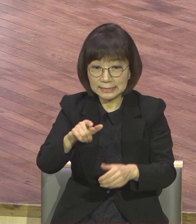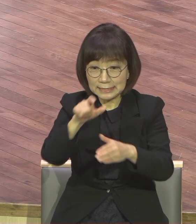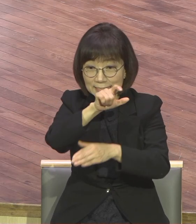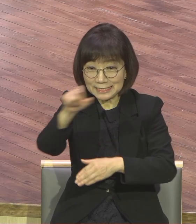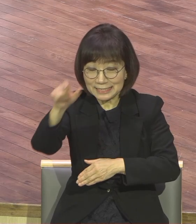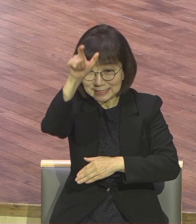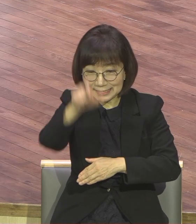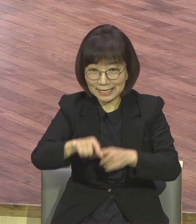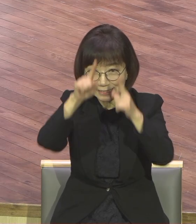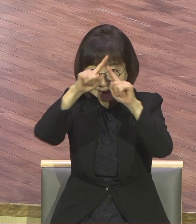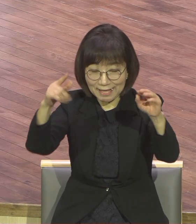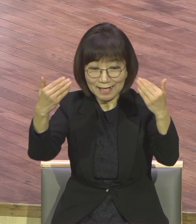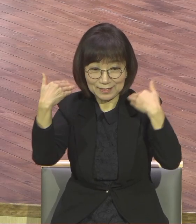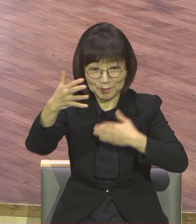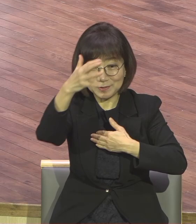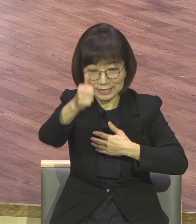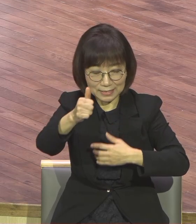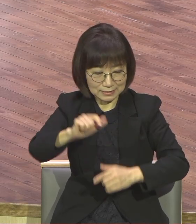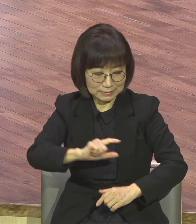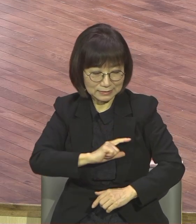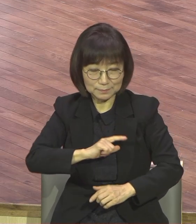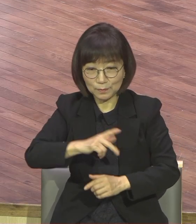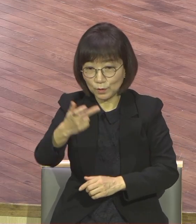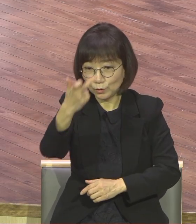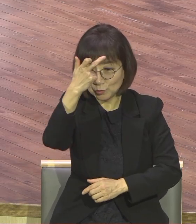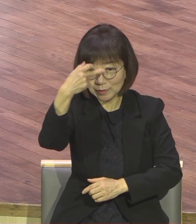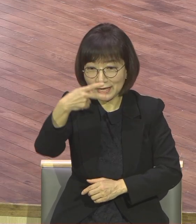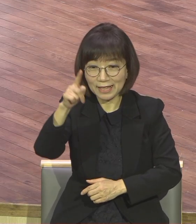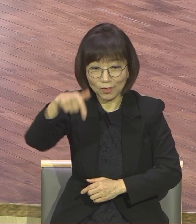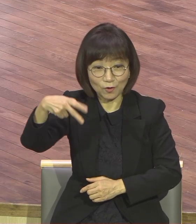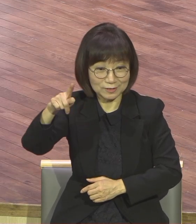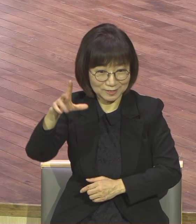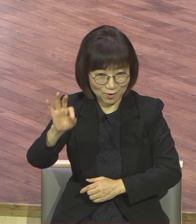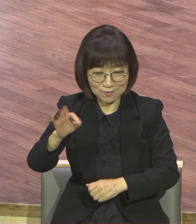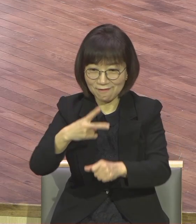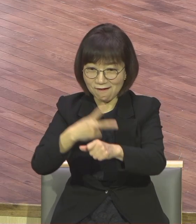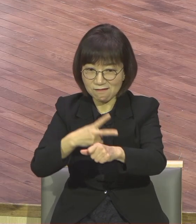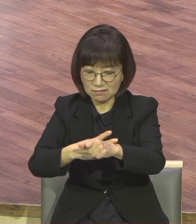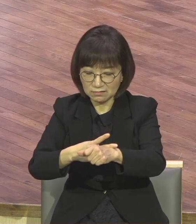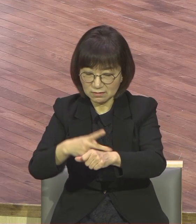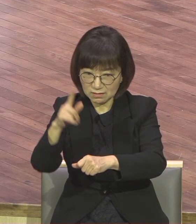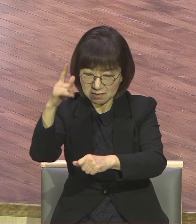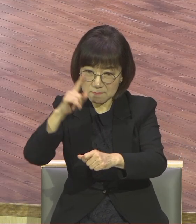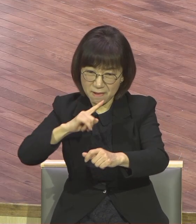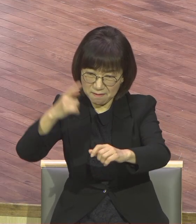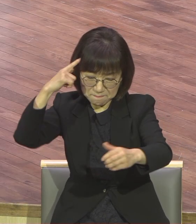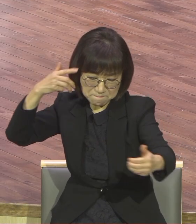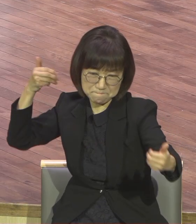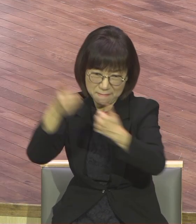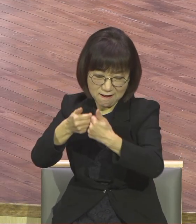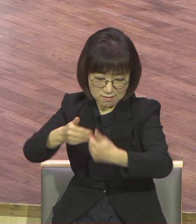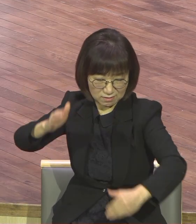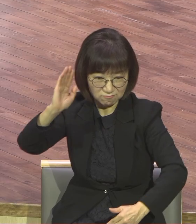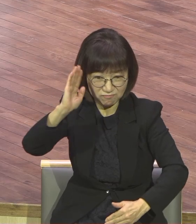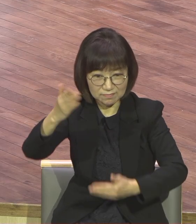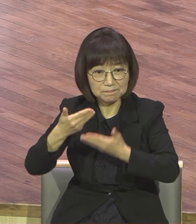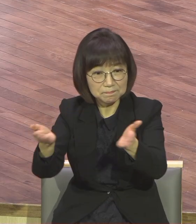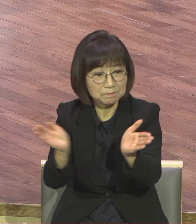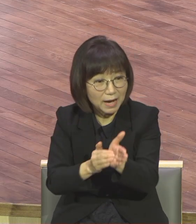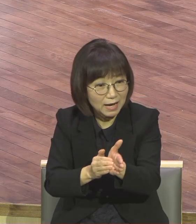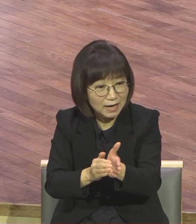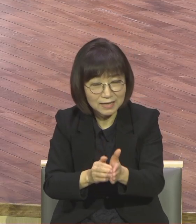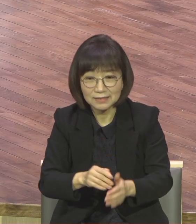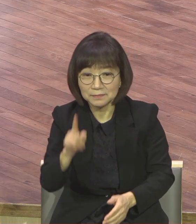신학대학교 총장으로 있는 이 최덕성 총장님께서 아주 강하게 반박을 했습니다.